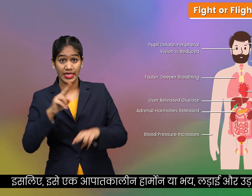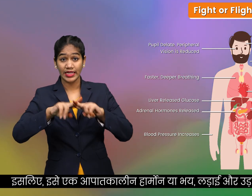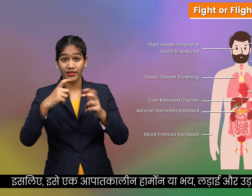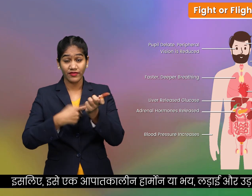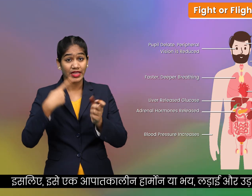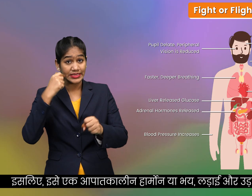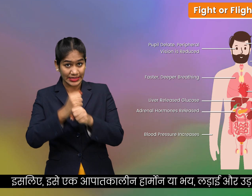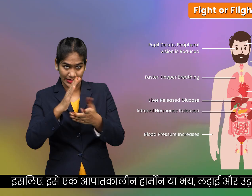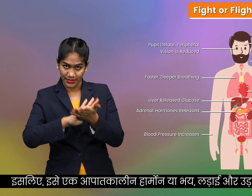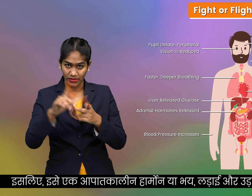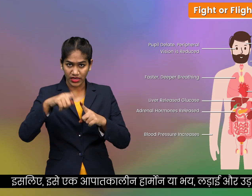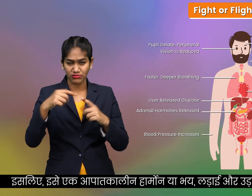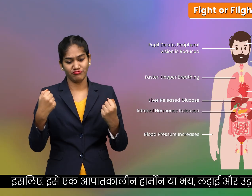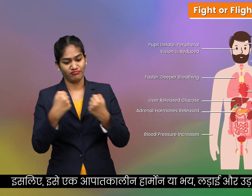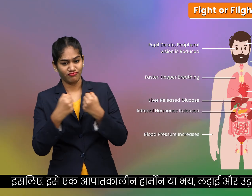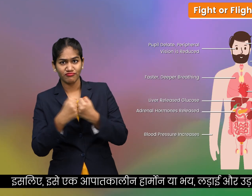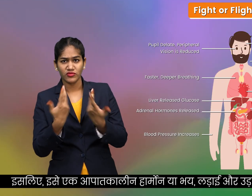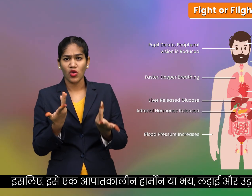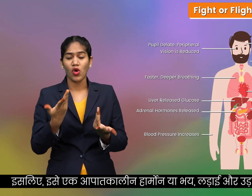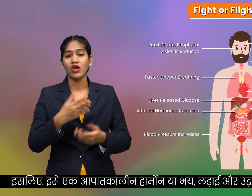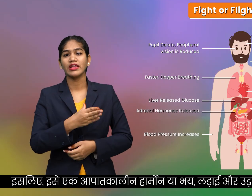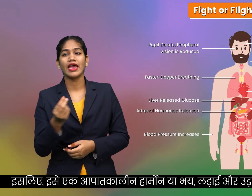हार्मोन कहा जाता है।